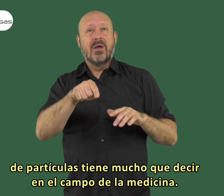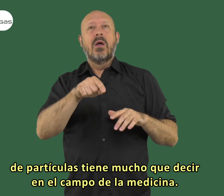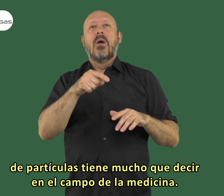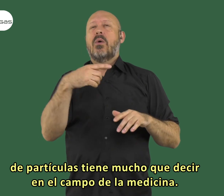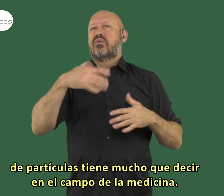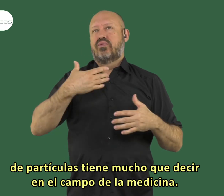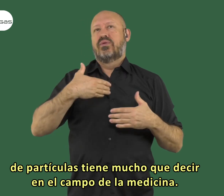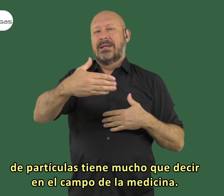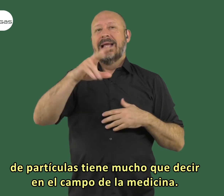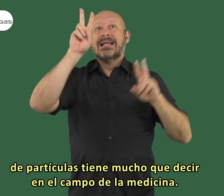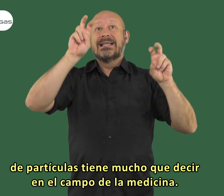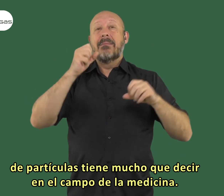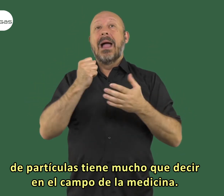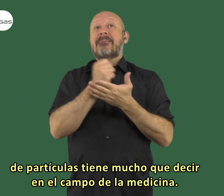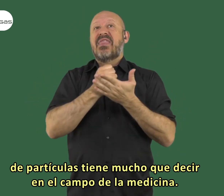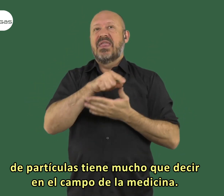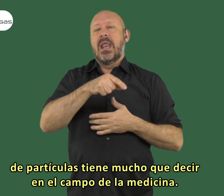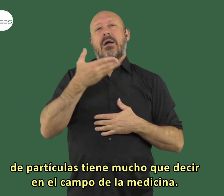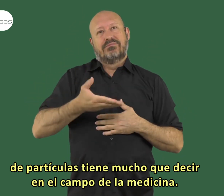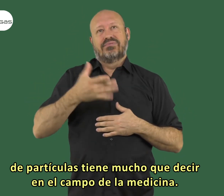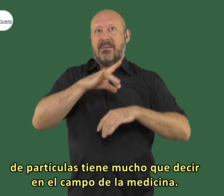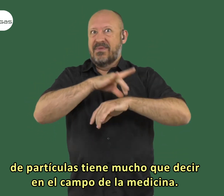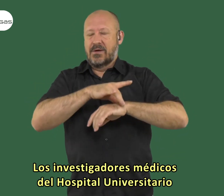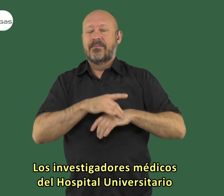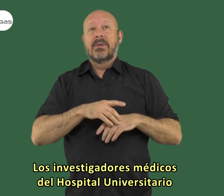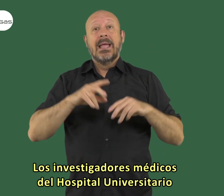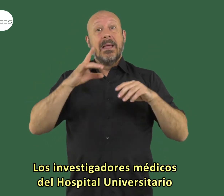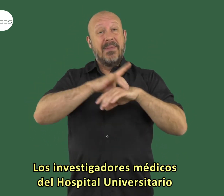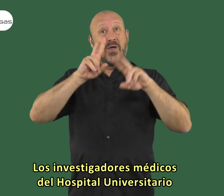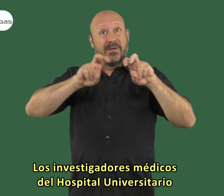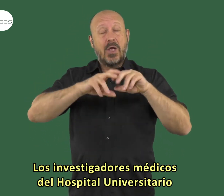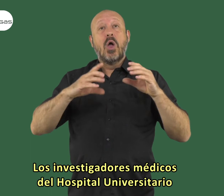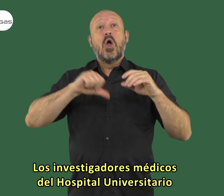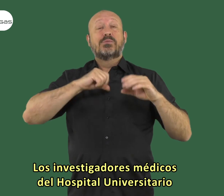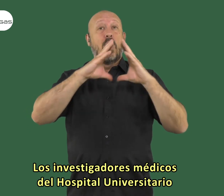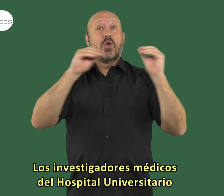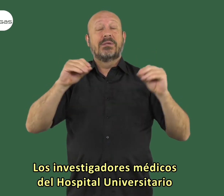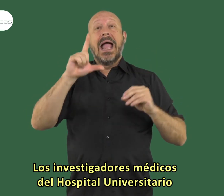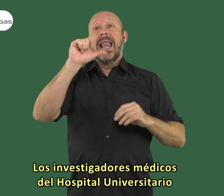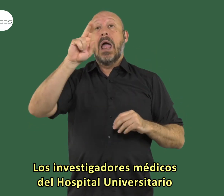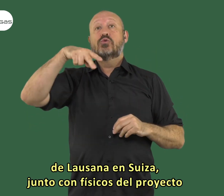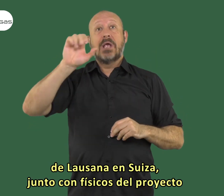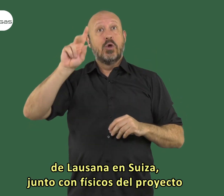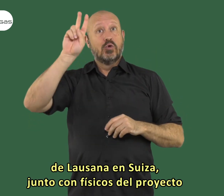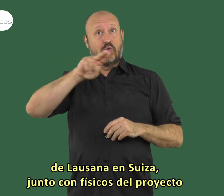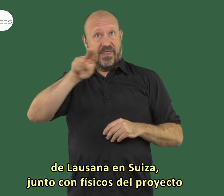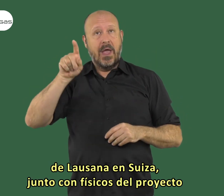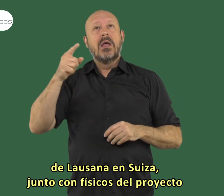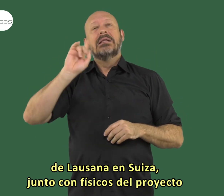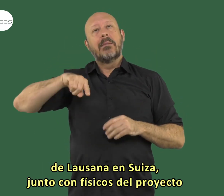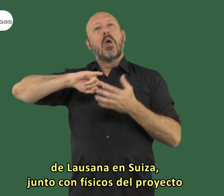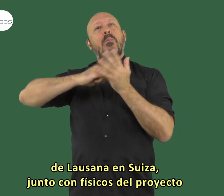de partículas tiene mucho que decir en el campo de la medicina. Los investigadores médicos del Hospital Universitario de Lausanne en